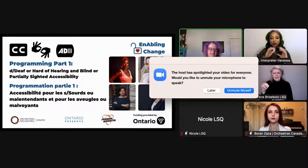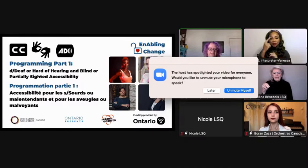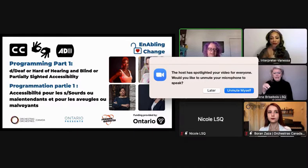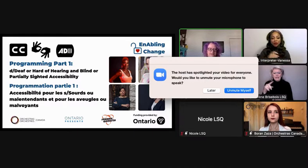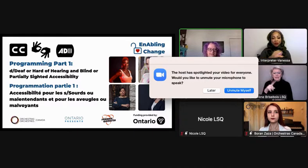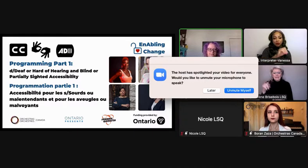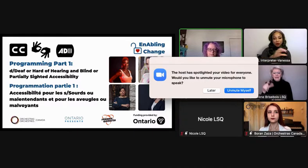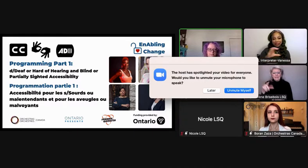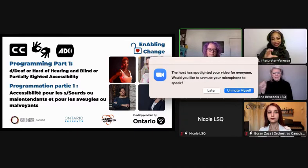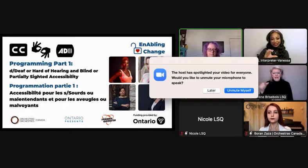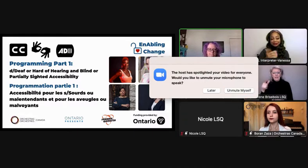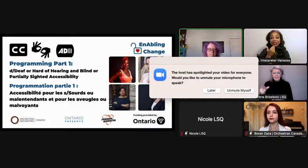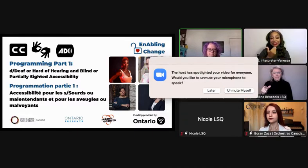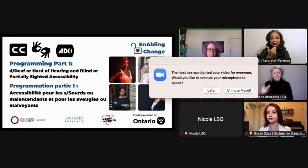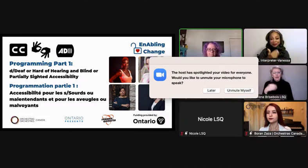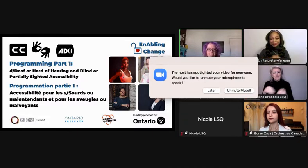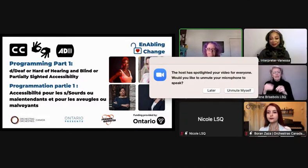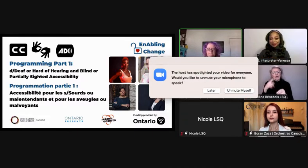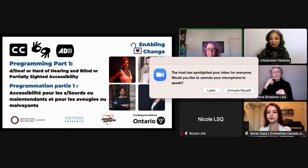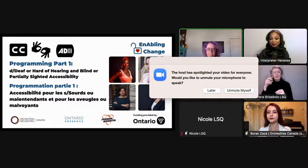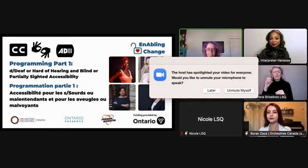pour Orchestre Canada. Merci.